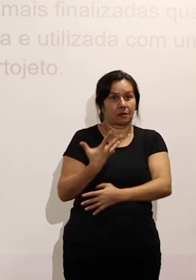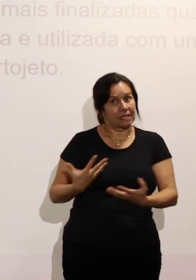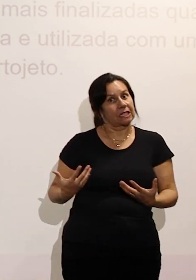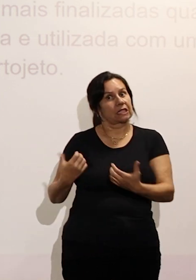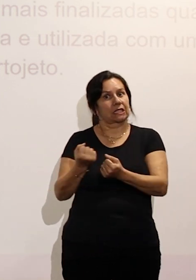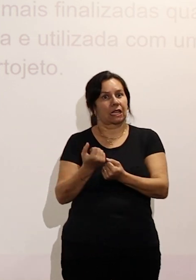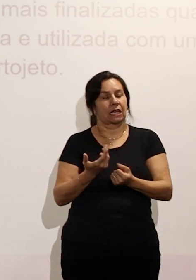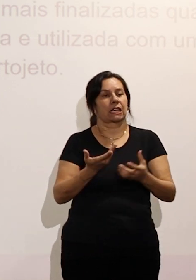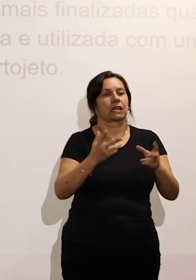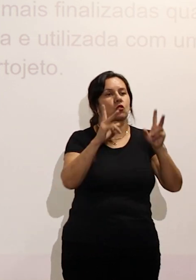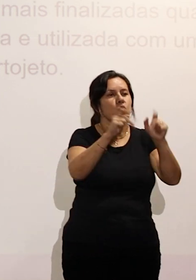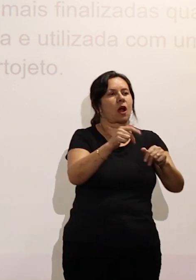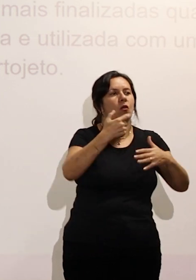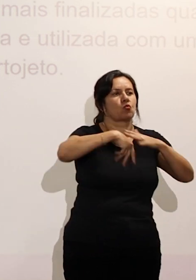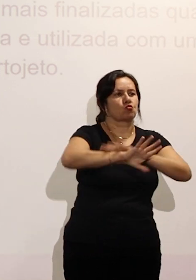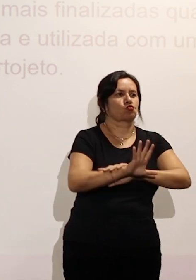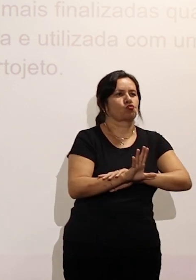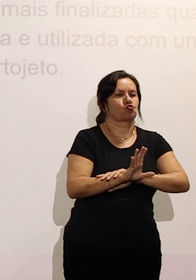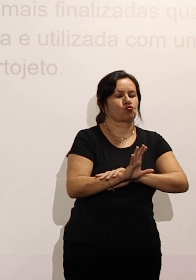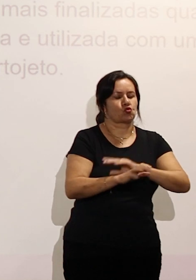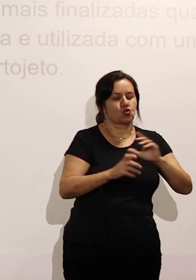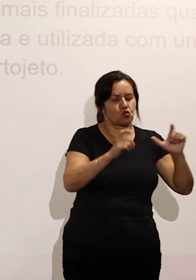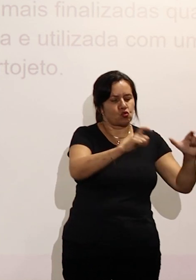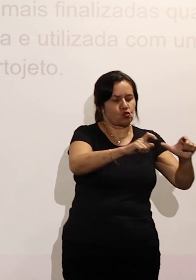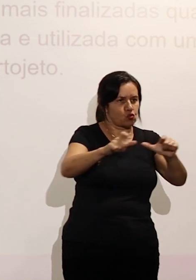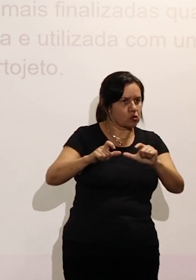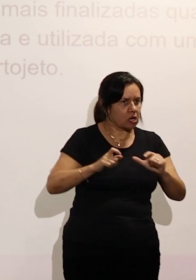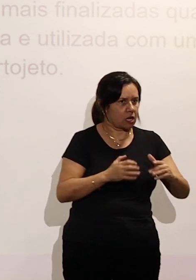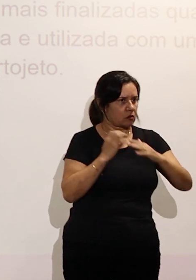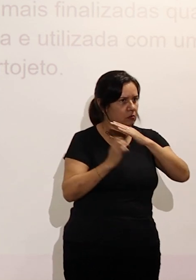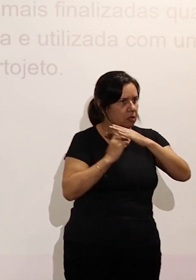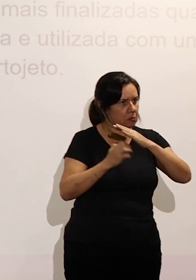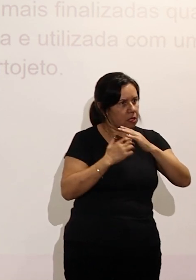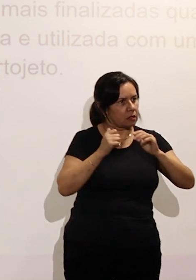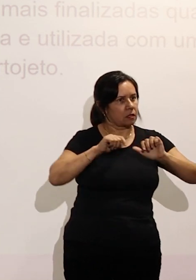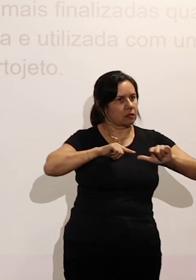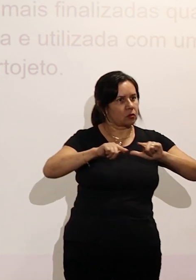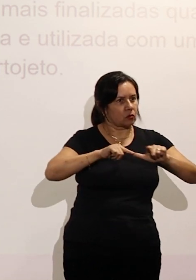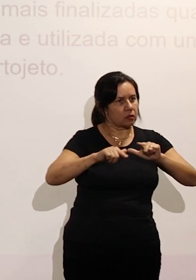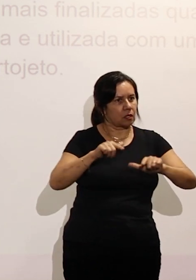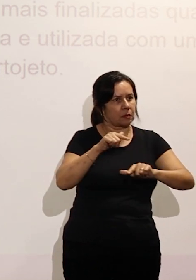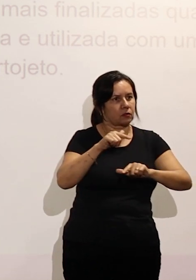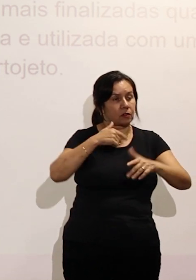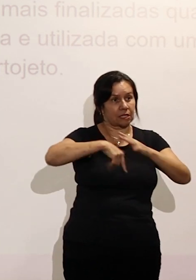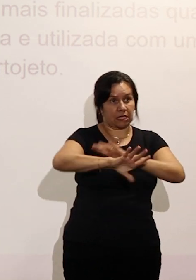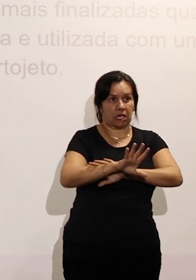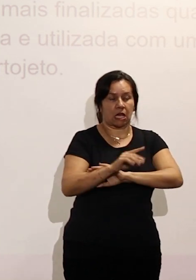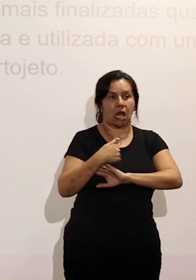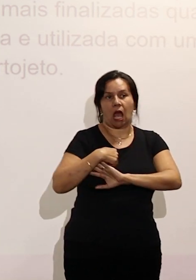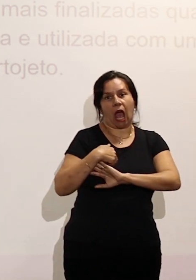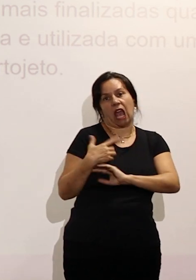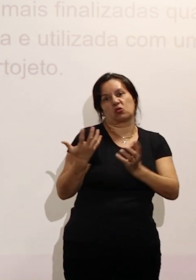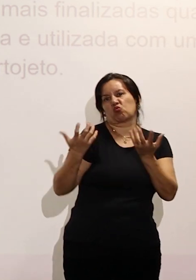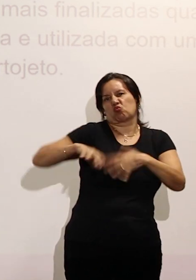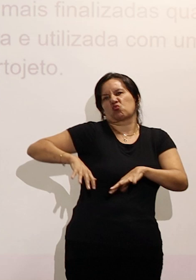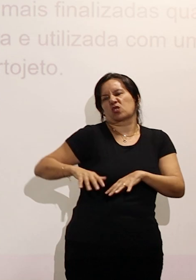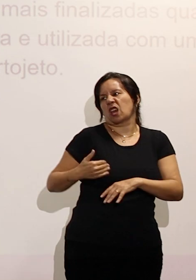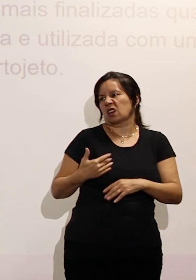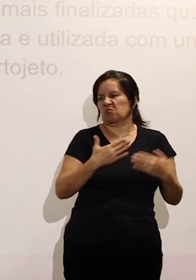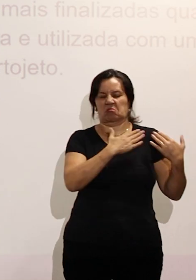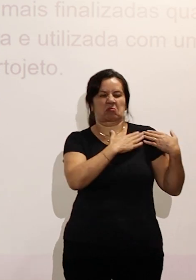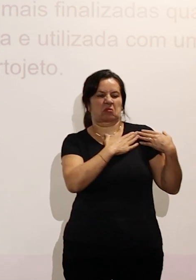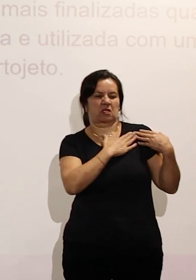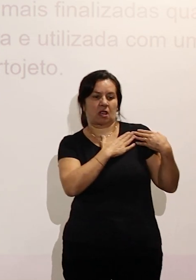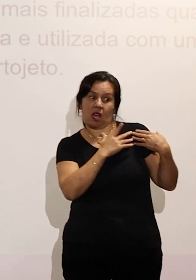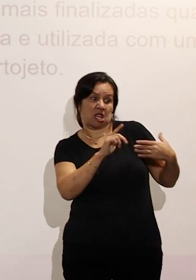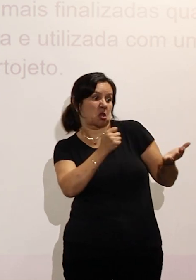você está dentro de um trabalho para um estúdio, para uma empresa. Então, se você está na empresa, você fala, eu não vou fazer. O seu chefe, tá bom, eu